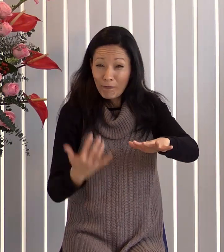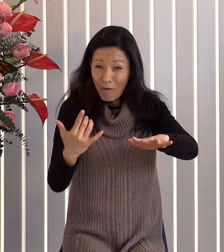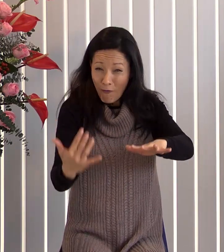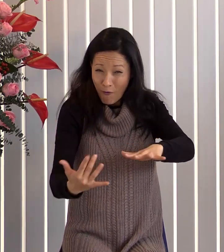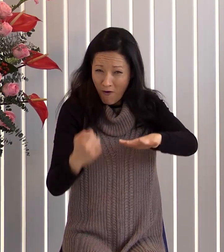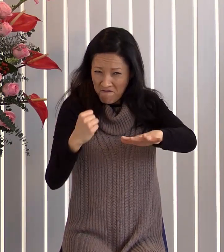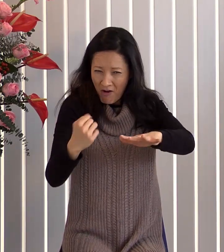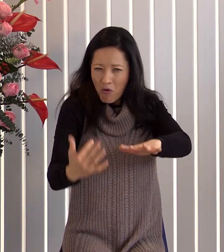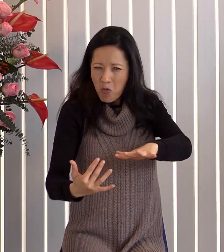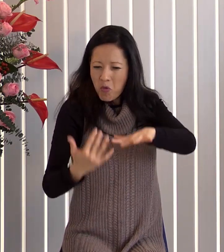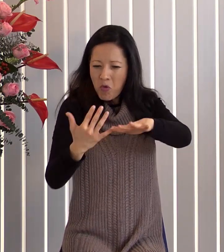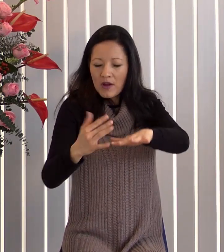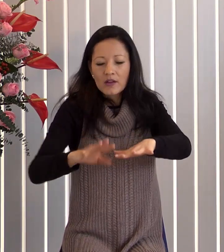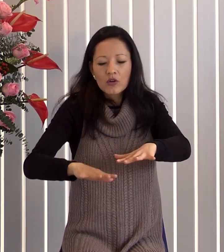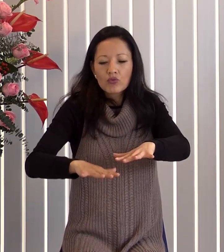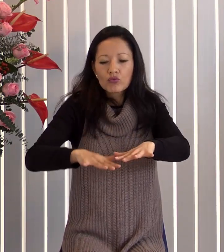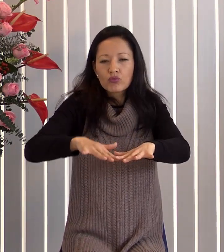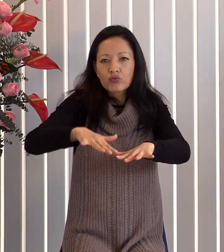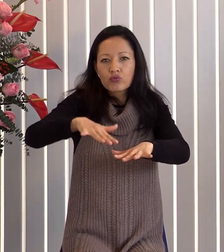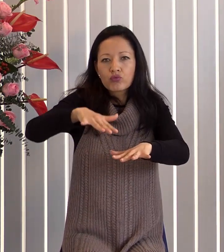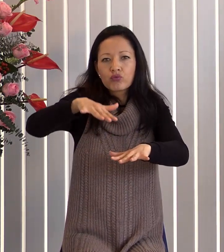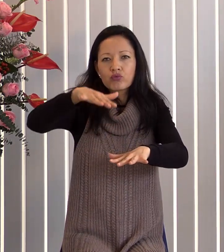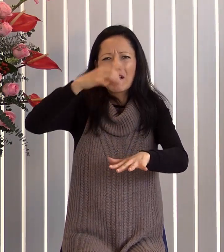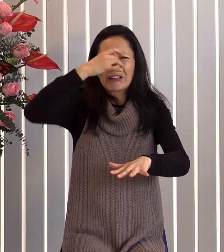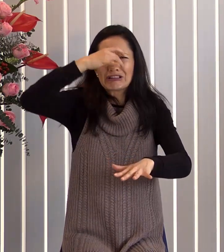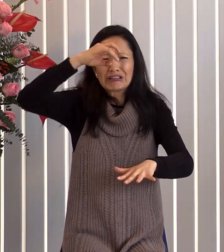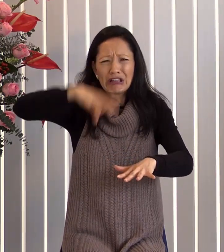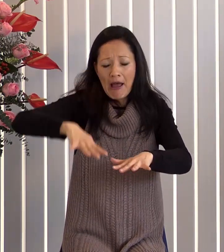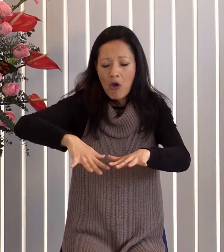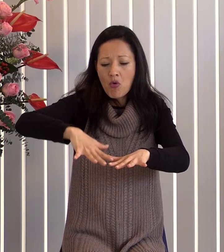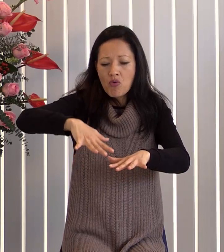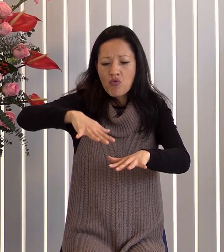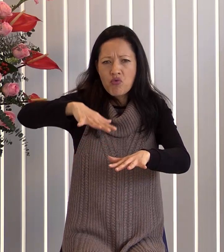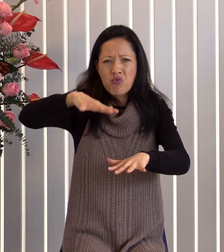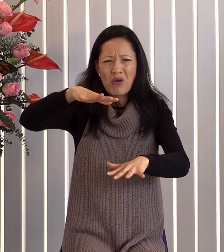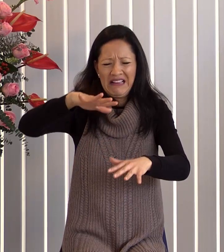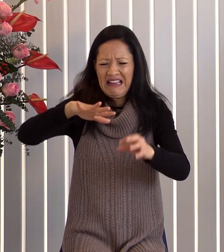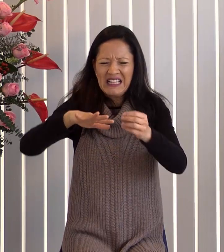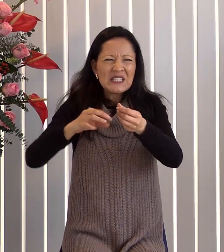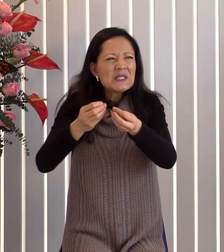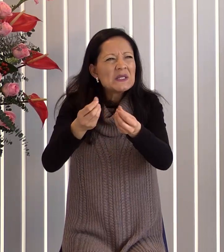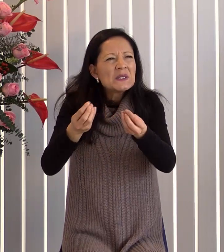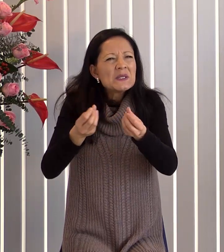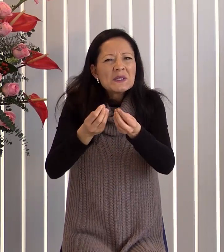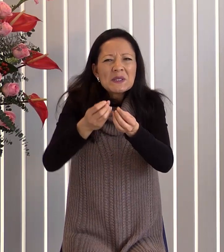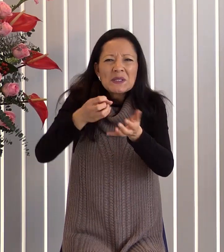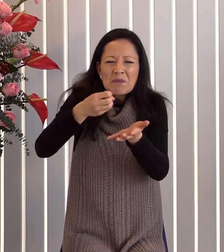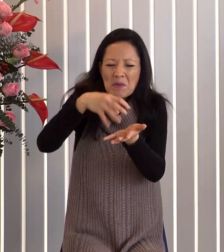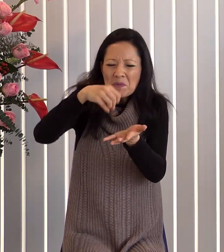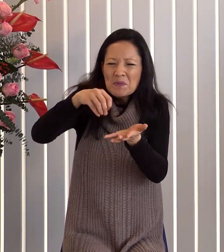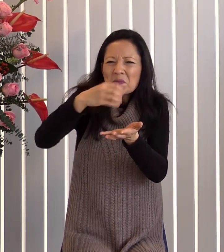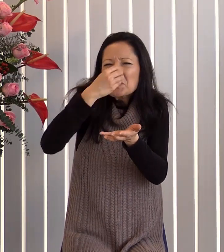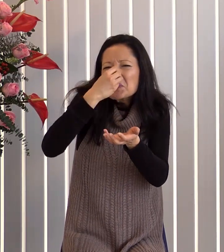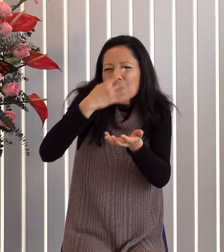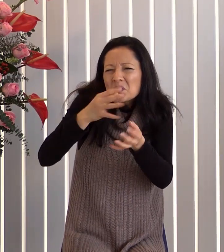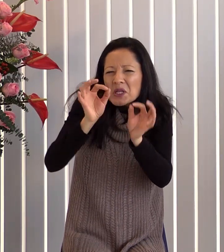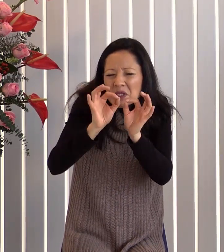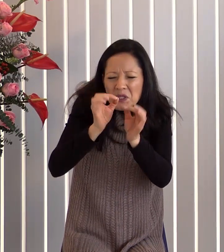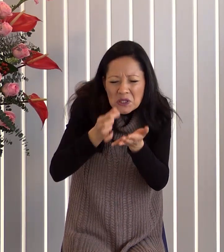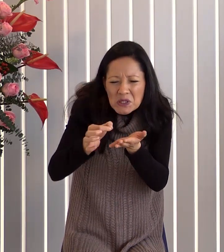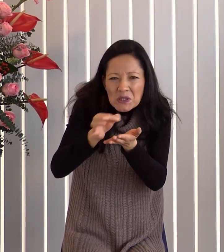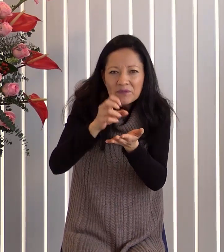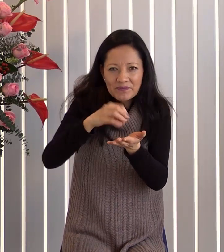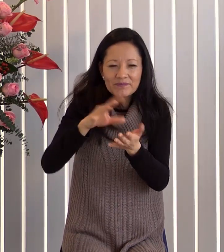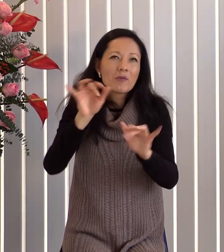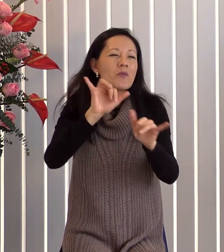metal saca a la superficie el mugre, la escoria. La basura, ¿sí? Eso es